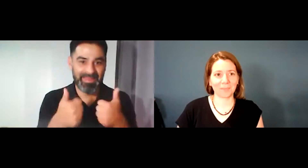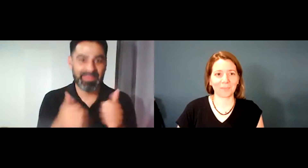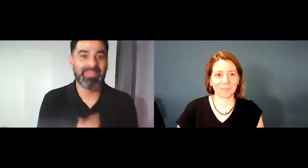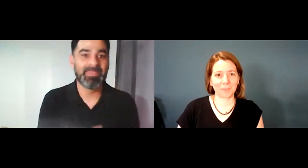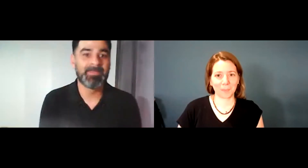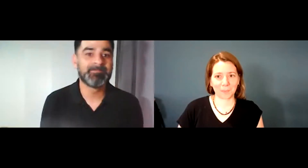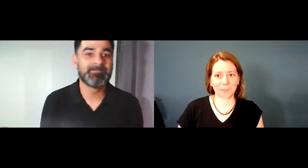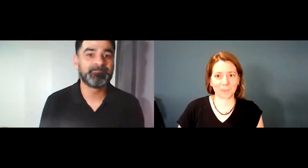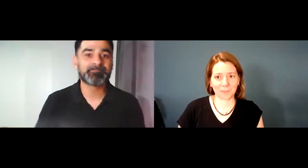Está bien.